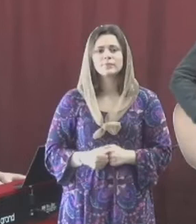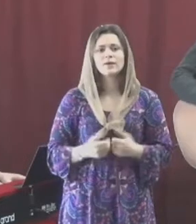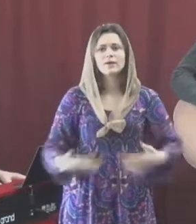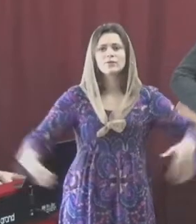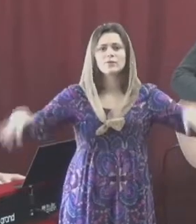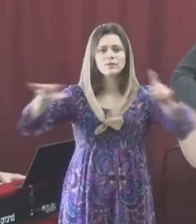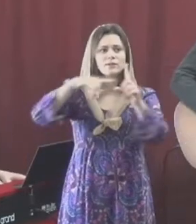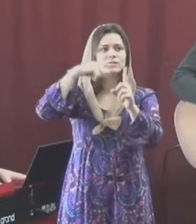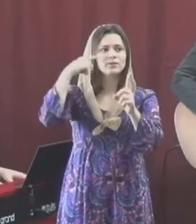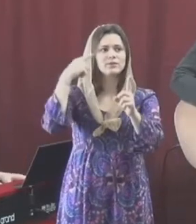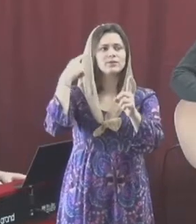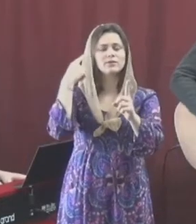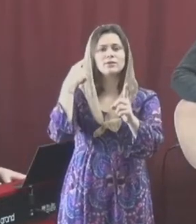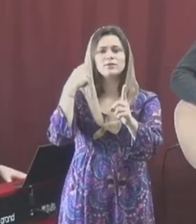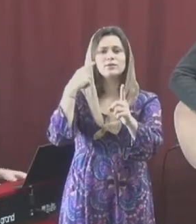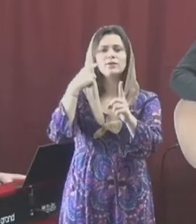На